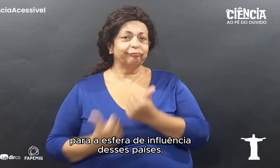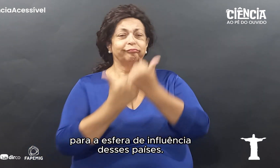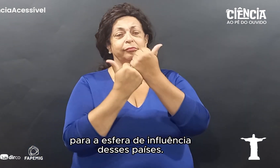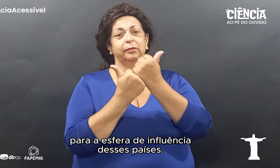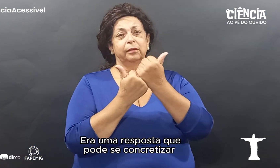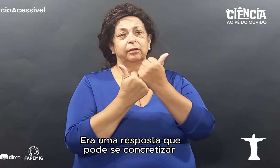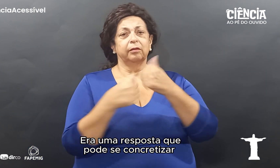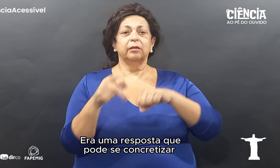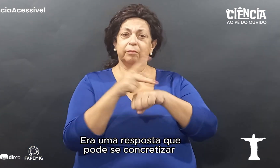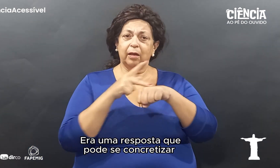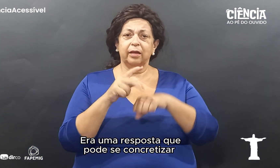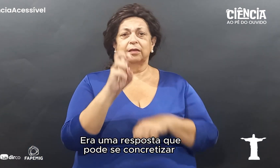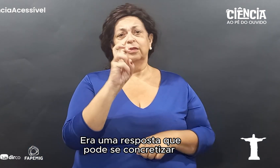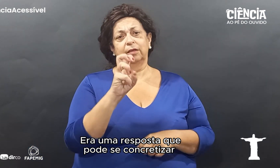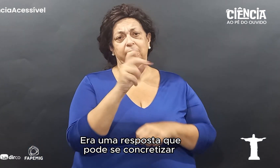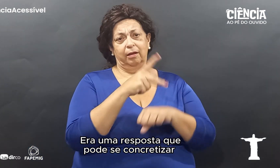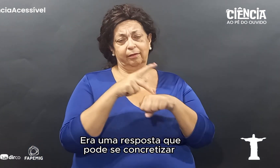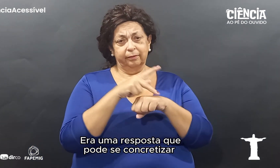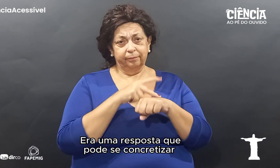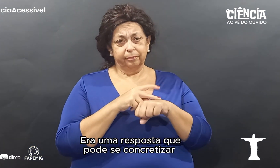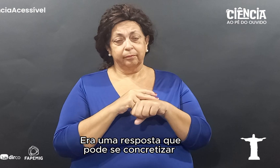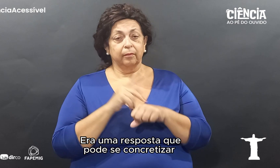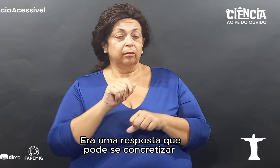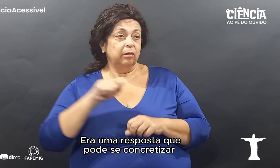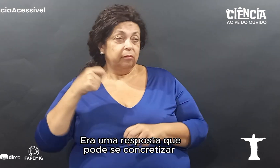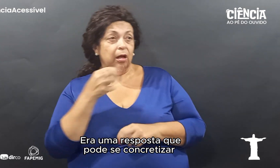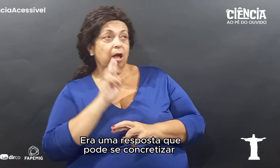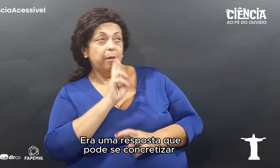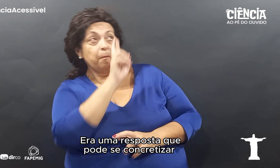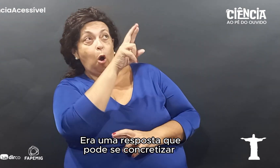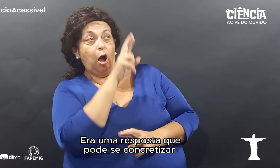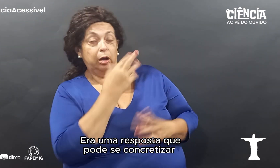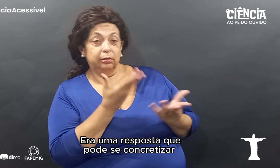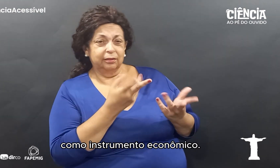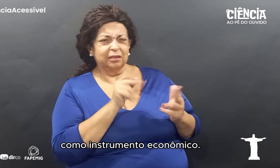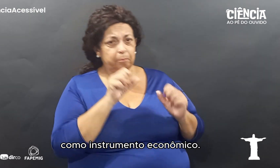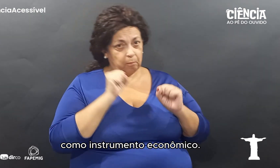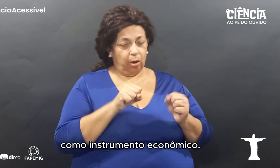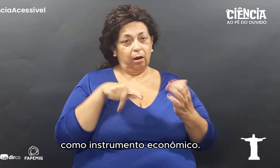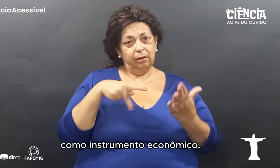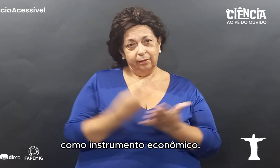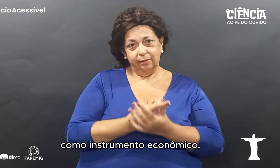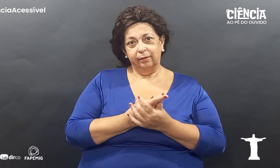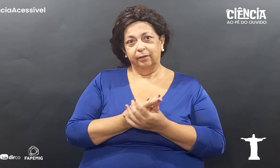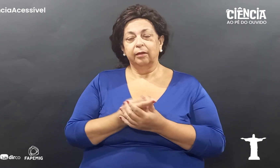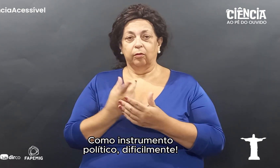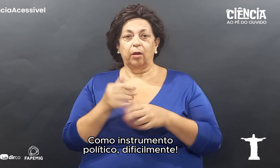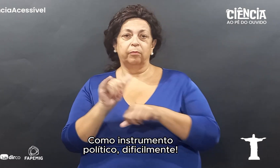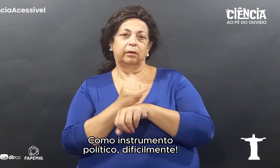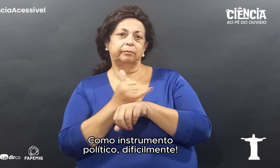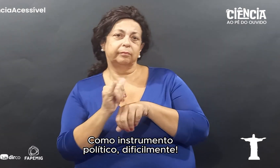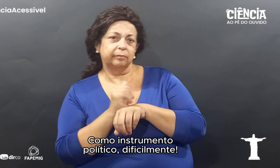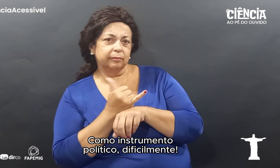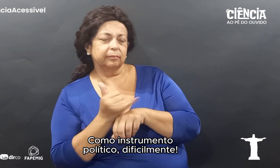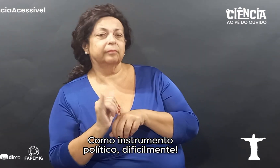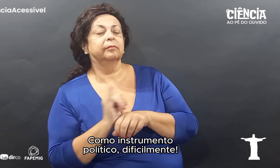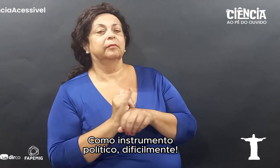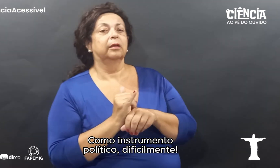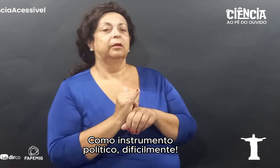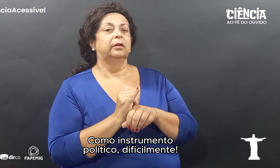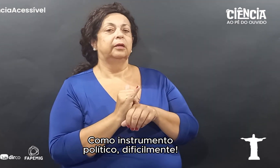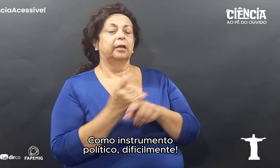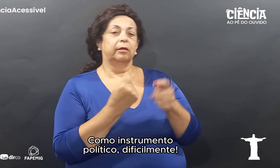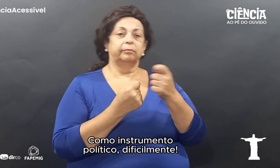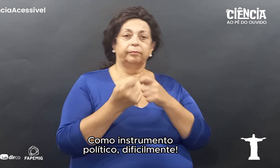desses países. Era uma resposta que pode se concretizar como instrumento econômico. Como instrumento